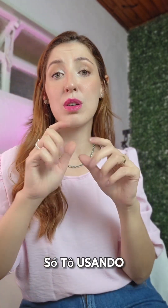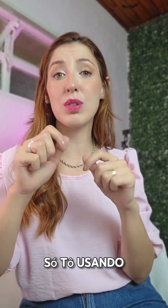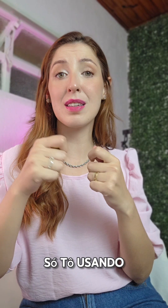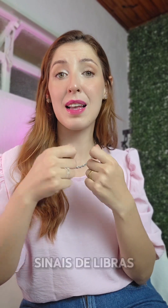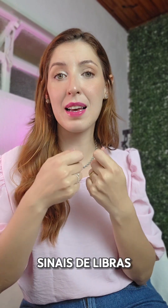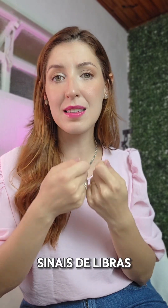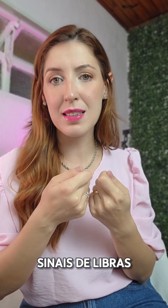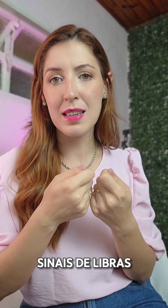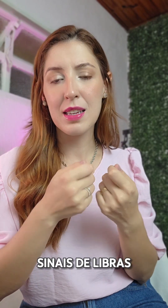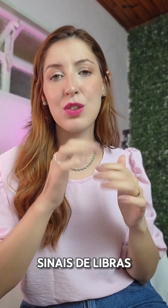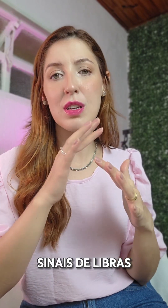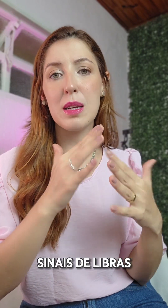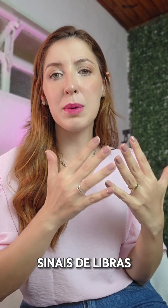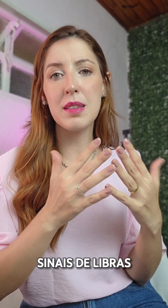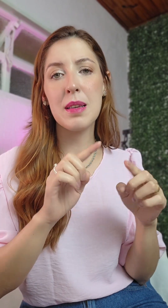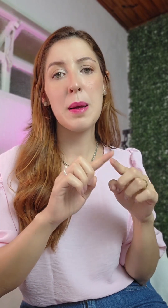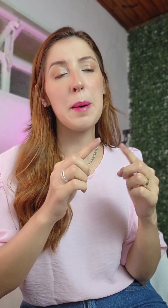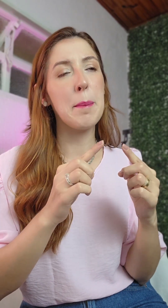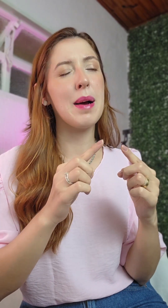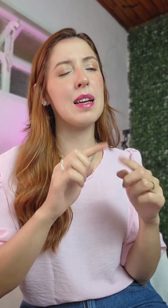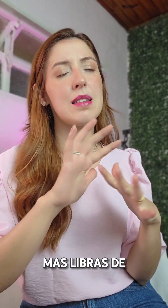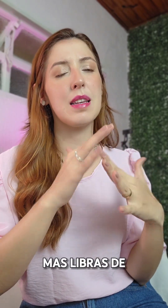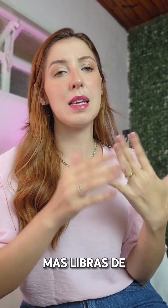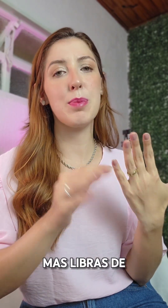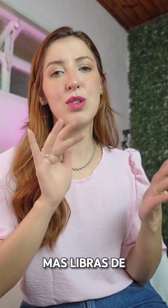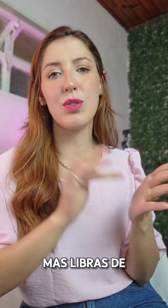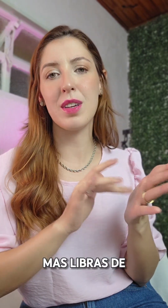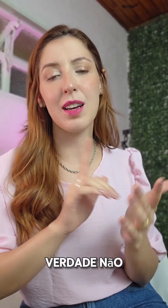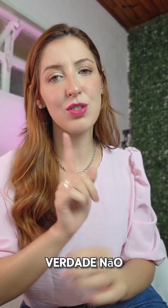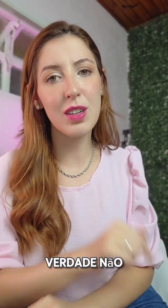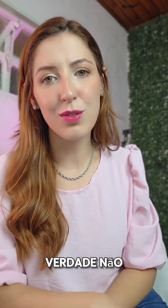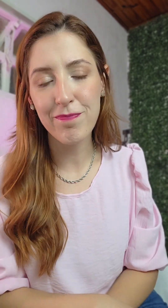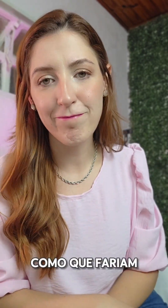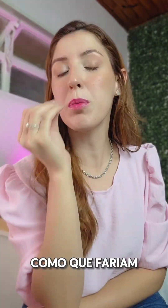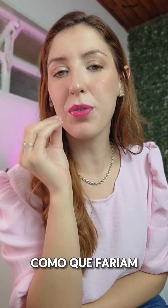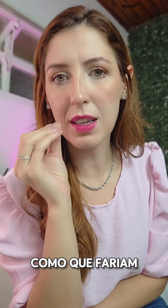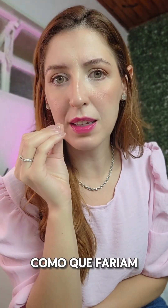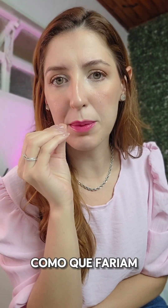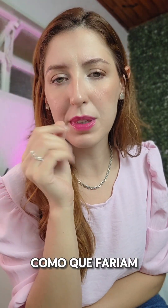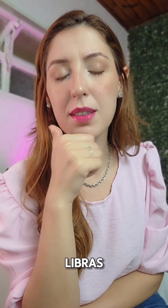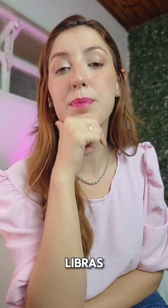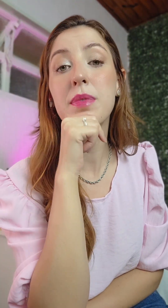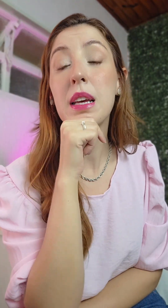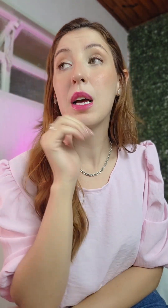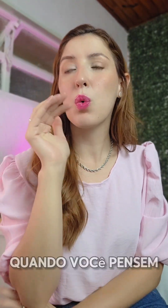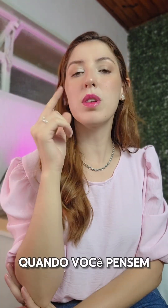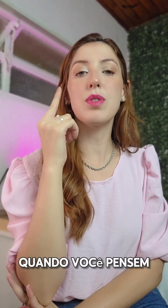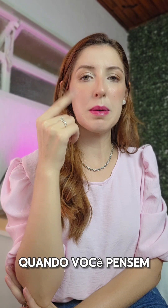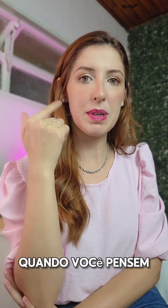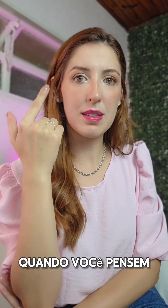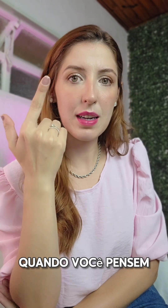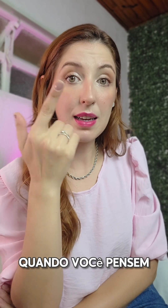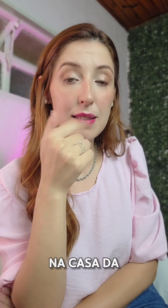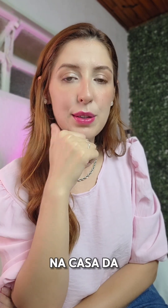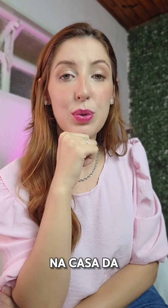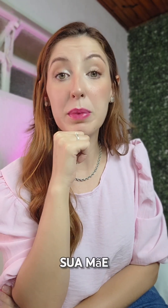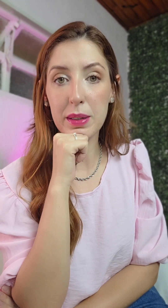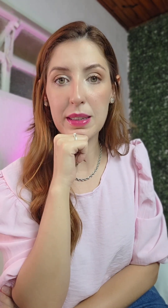os sinais de Libras, mas Libras de verdade não. Como que faria em Libras? Quando você pensa em ir na casa da sua mãe, nesse